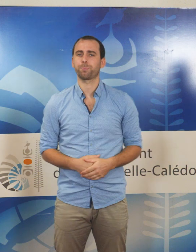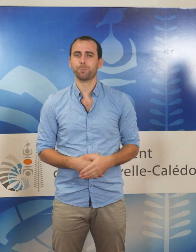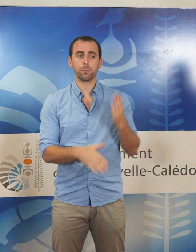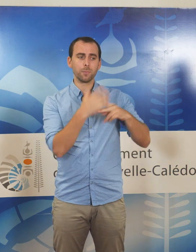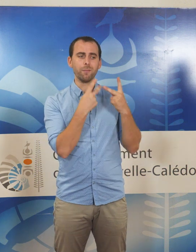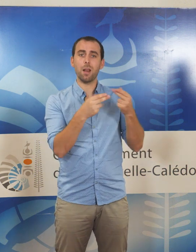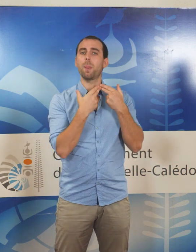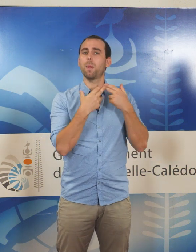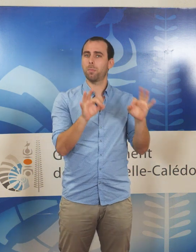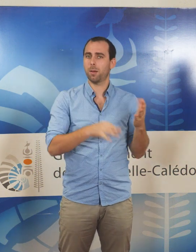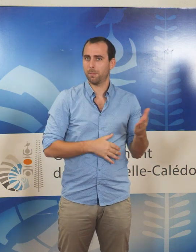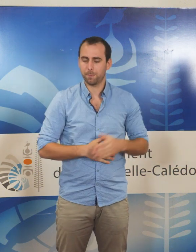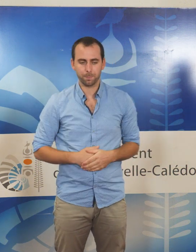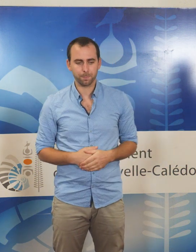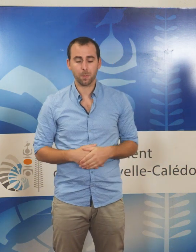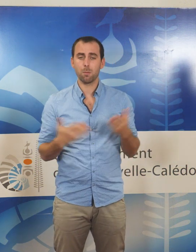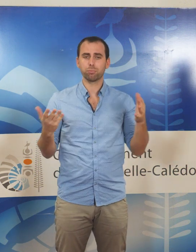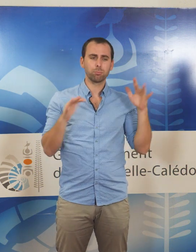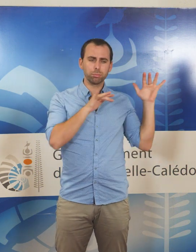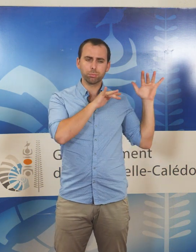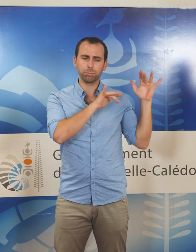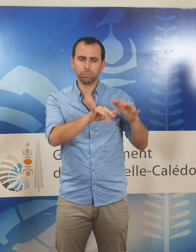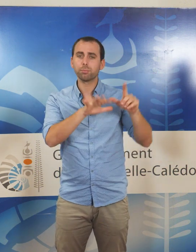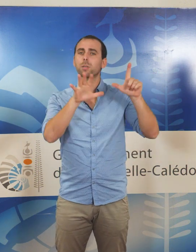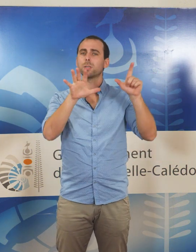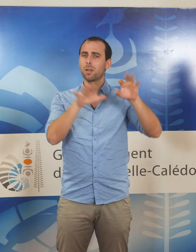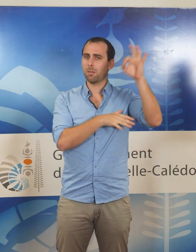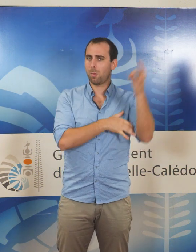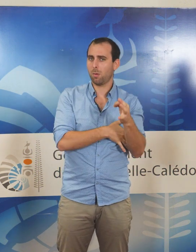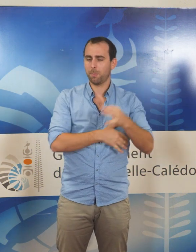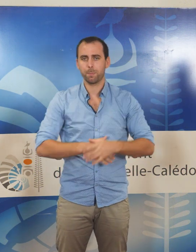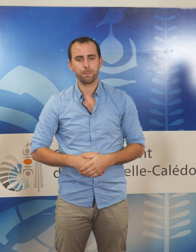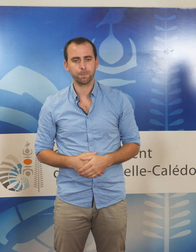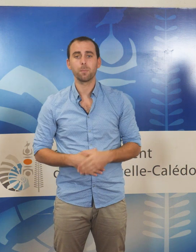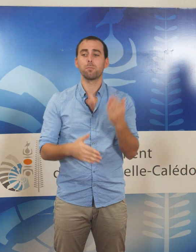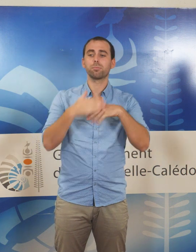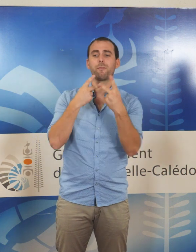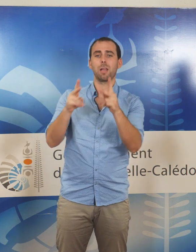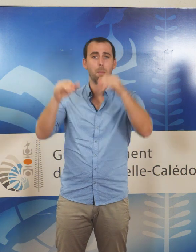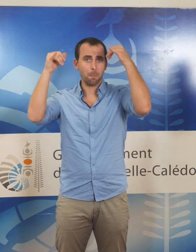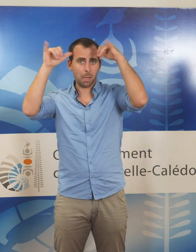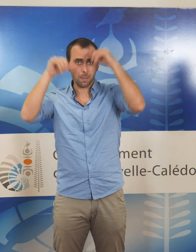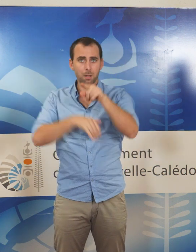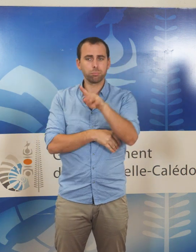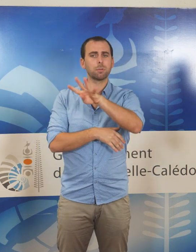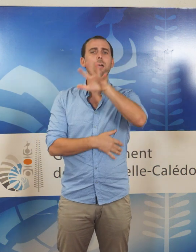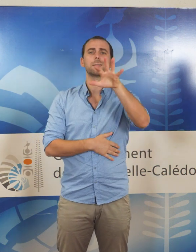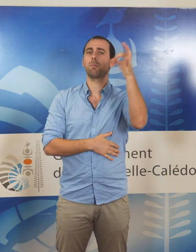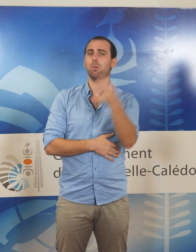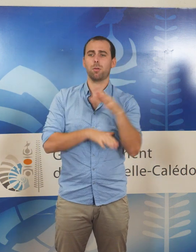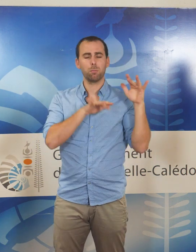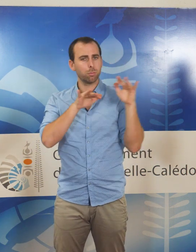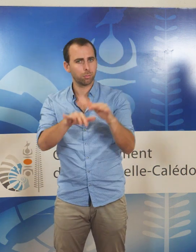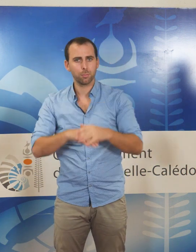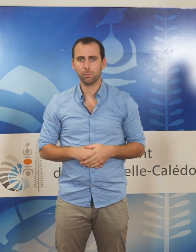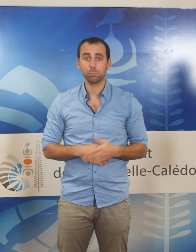commune de Nouméa, nous avons constaté un taux d'à peu près 70% de présence. Sur la commune de Païta, 45% de présence. Et